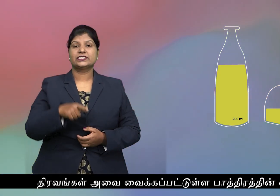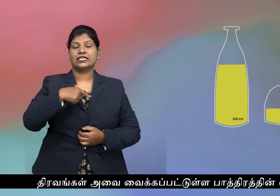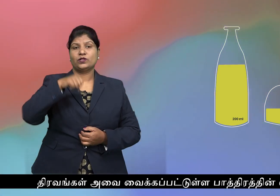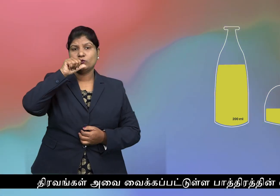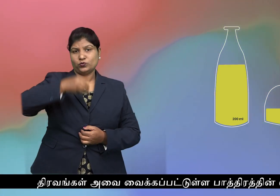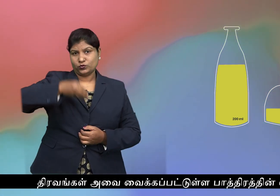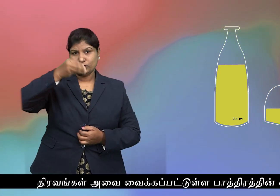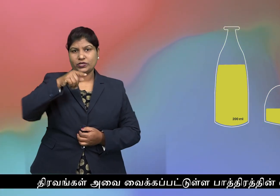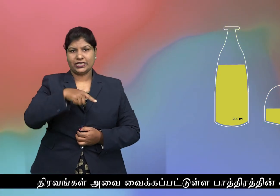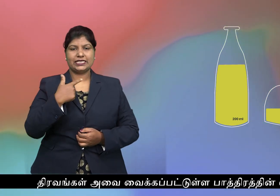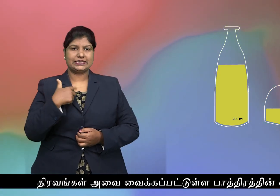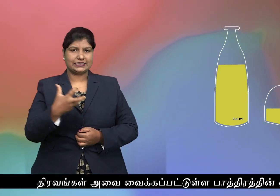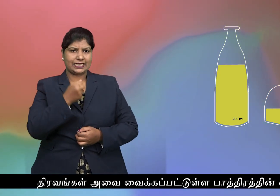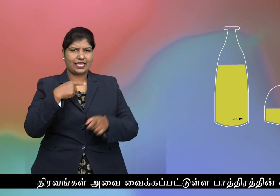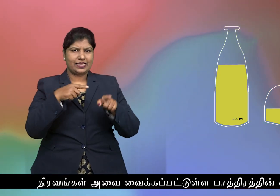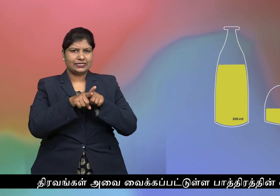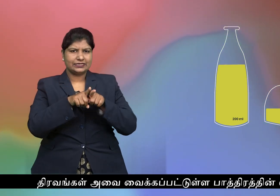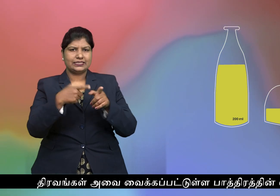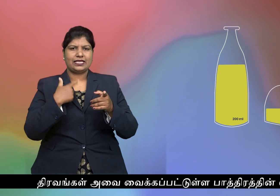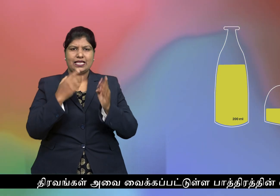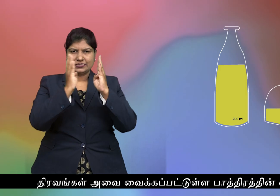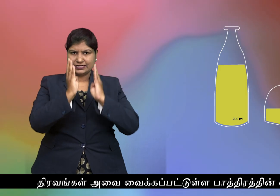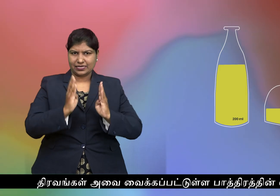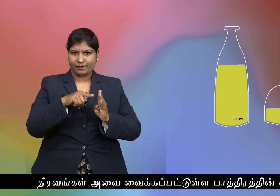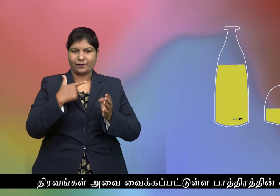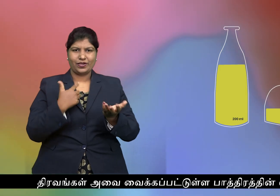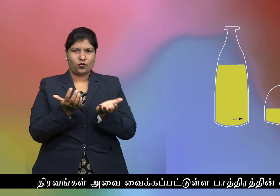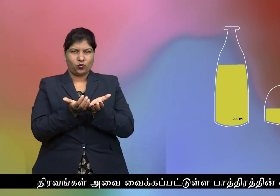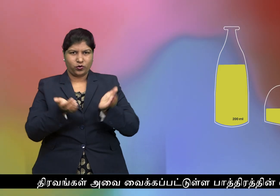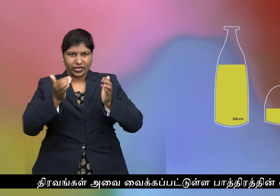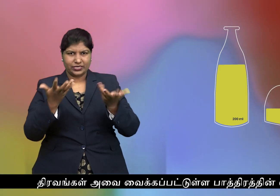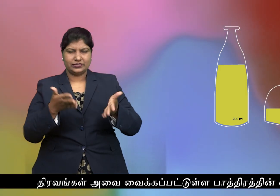திரவங்கள் அவை வைக்கப்பட்டுள்ள பாத்திரத்தில் வடிவத்தை எடுக்கும்.